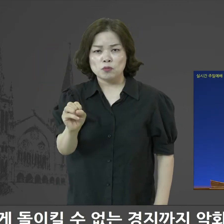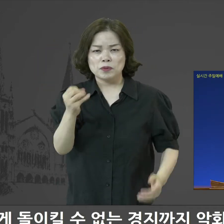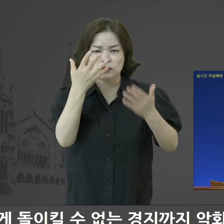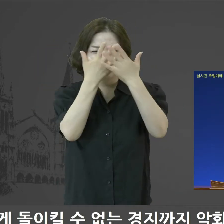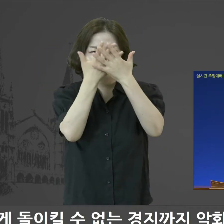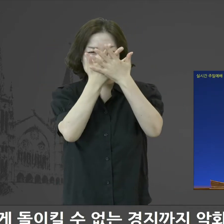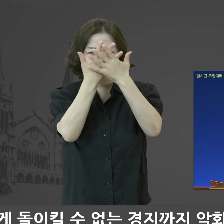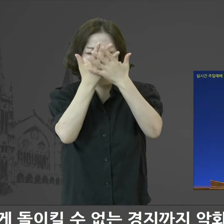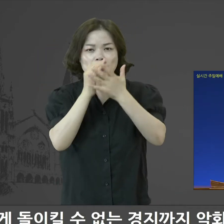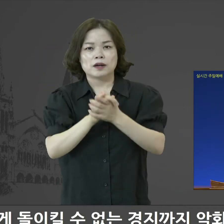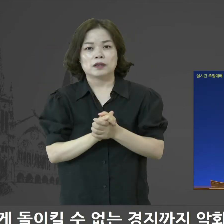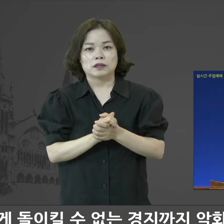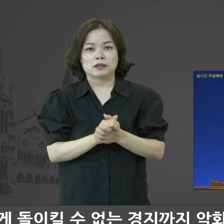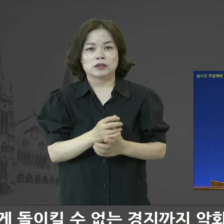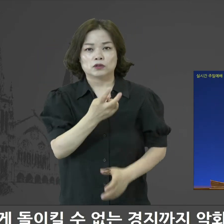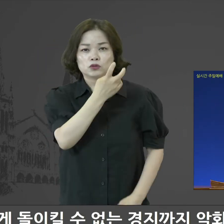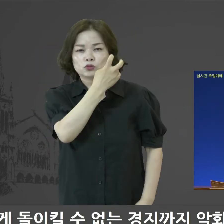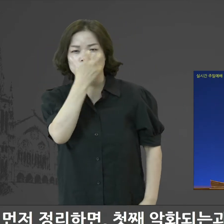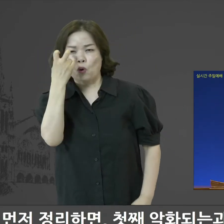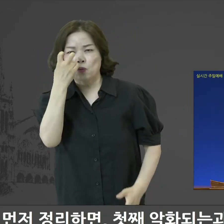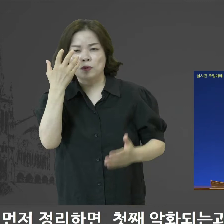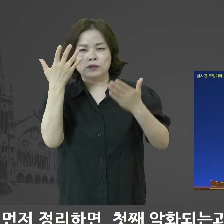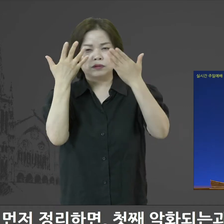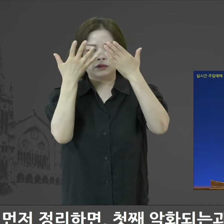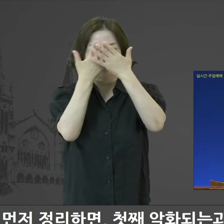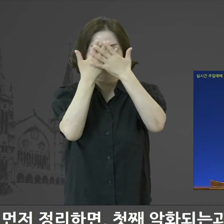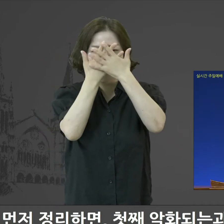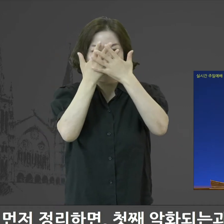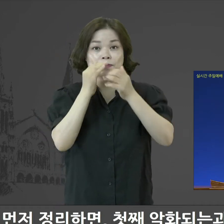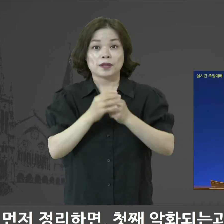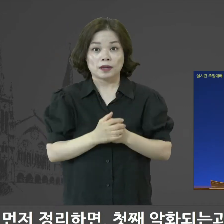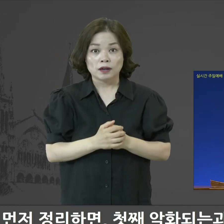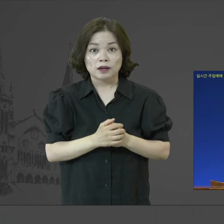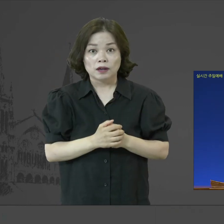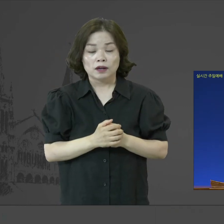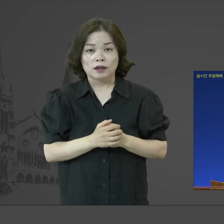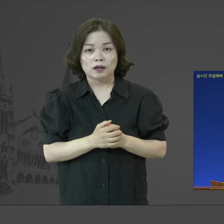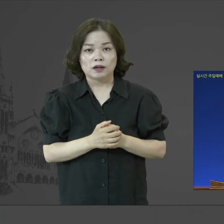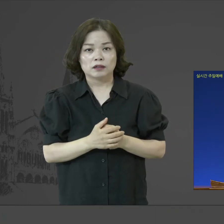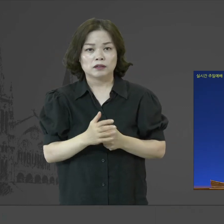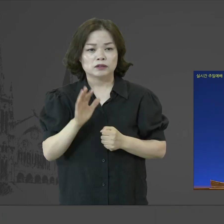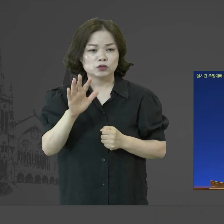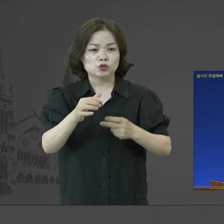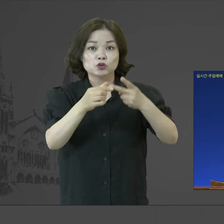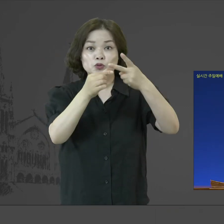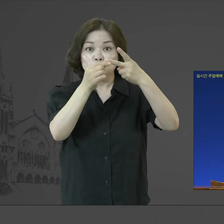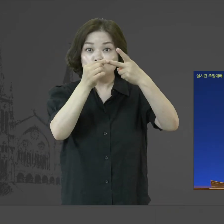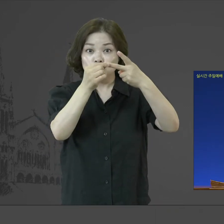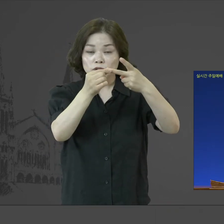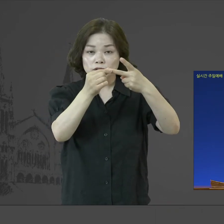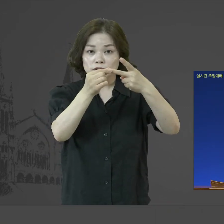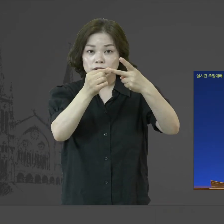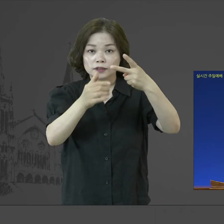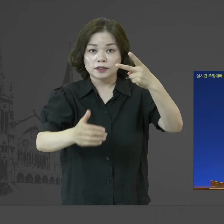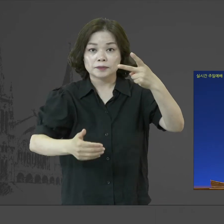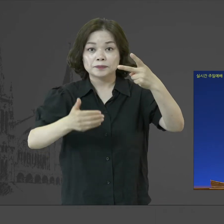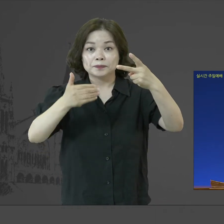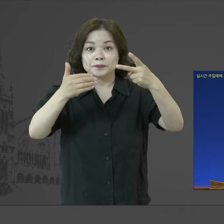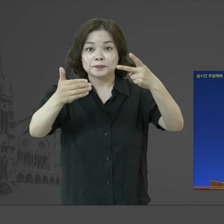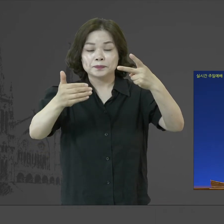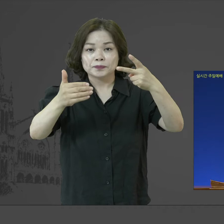18절이죠. 총명이 어두워지며, 18절 뒷부분에 가면 두 번째 단계가